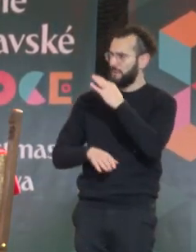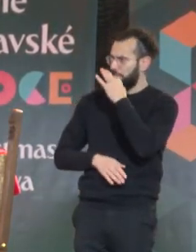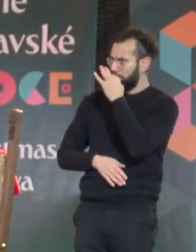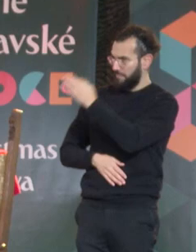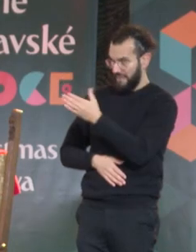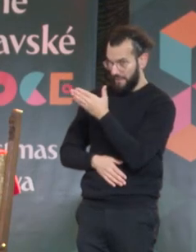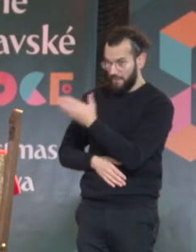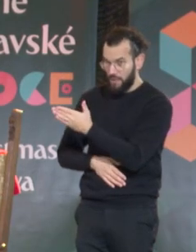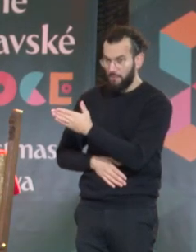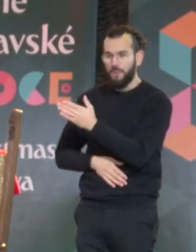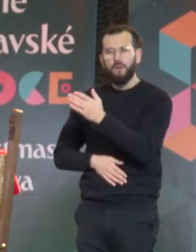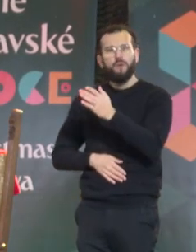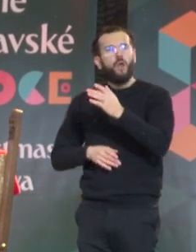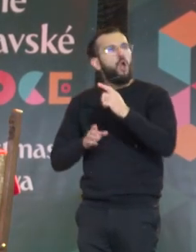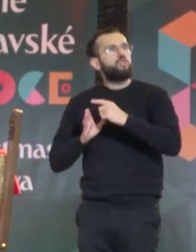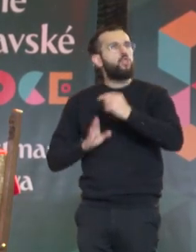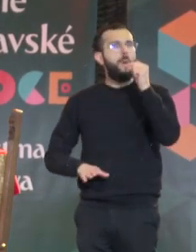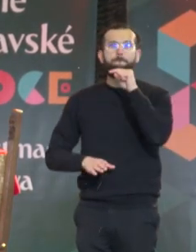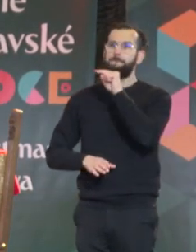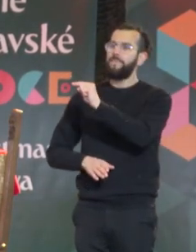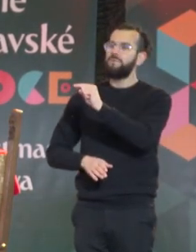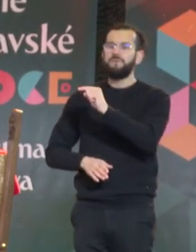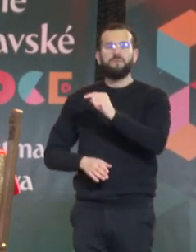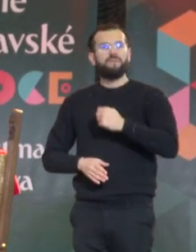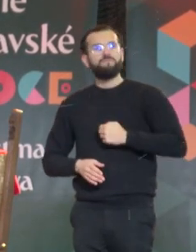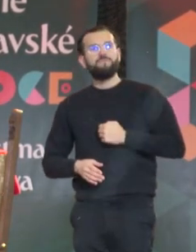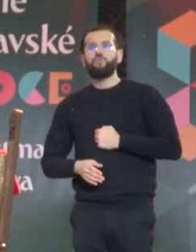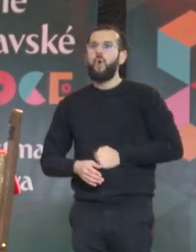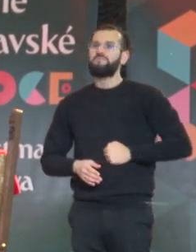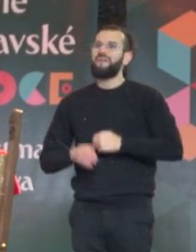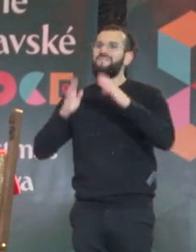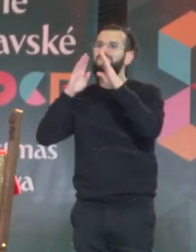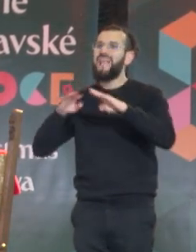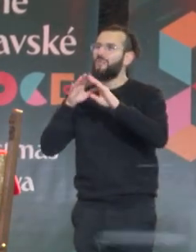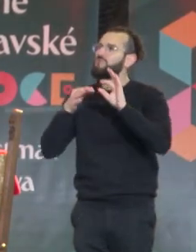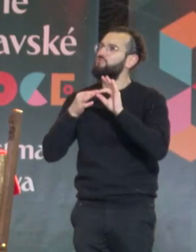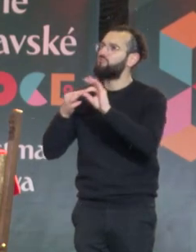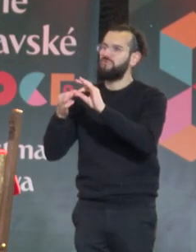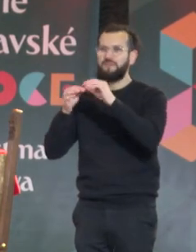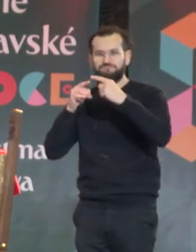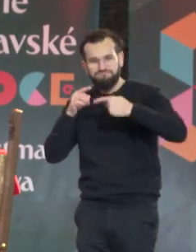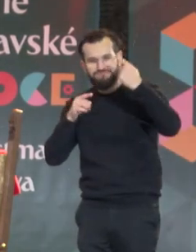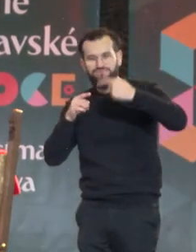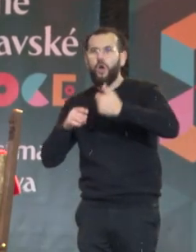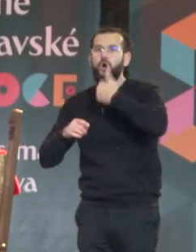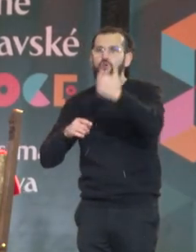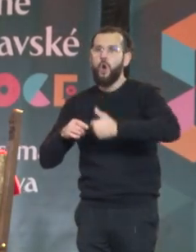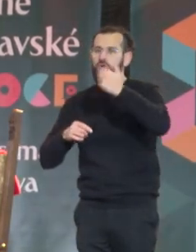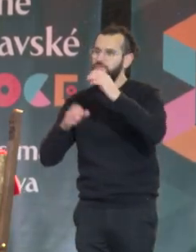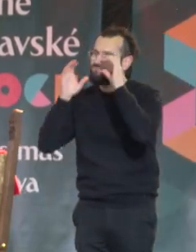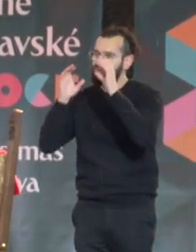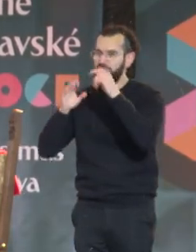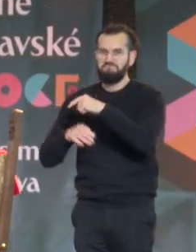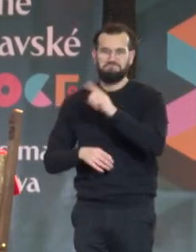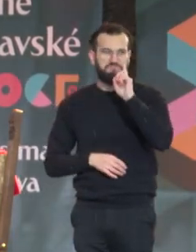také top obľúbené vianočné rozprávky z detstva, k ktorým sa rád vraciate každý rok? No, podľa